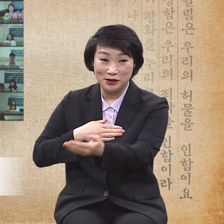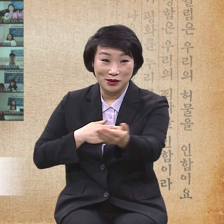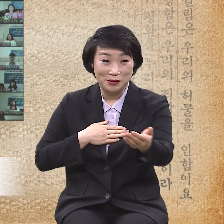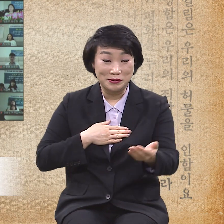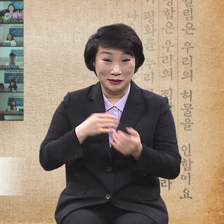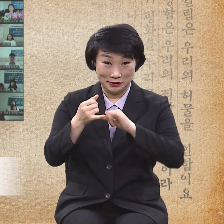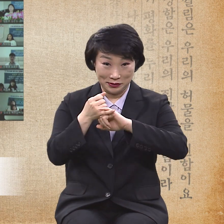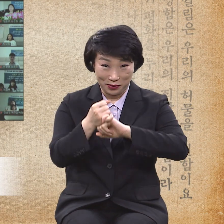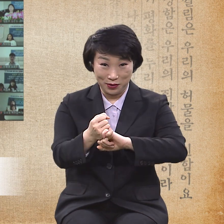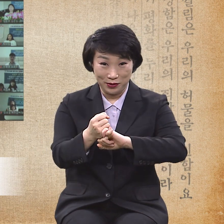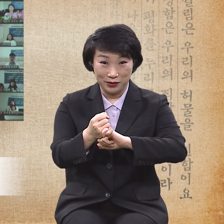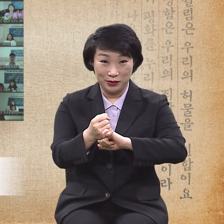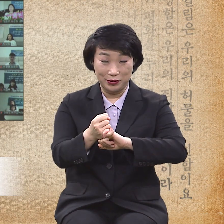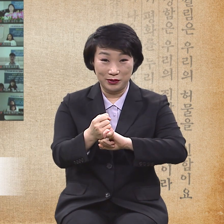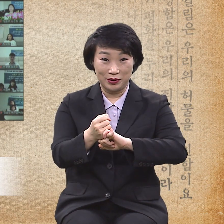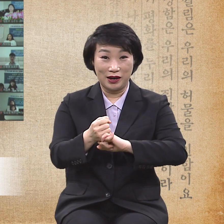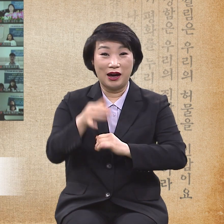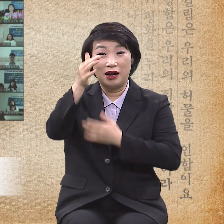꼭